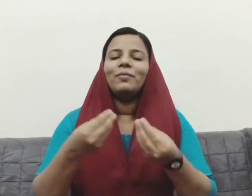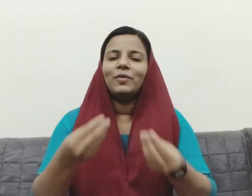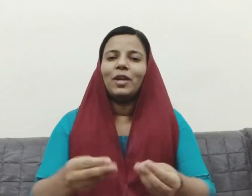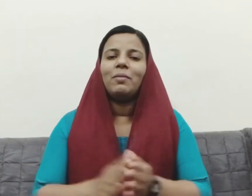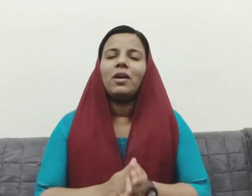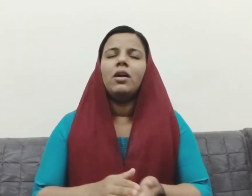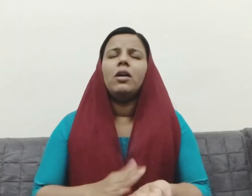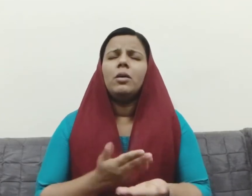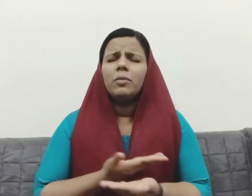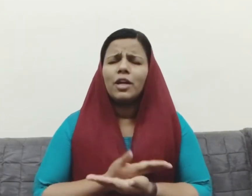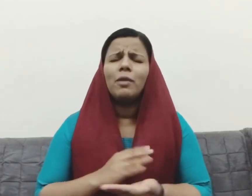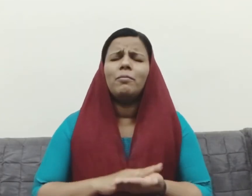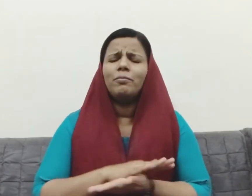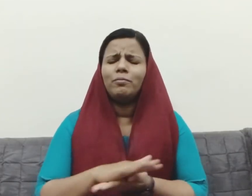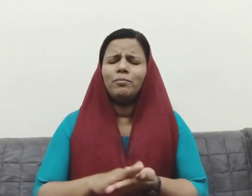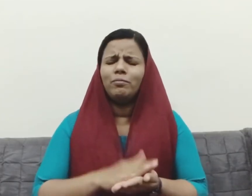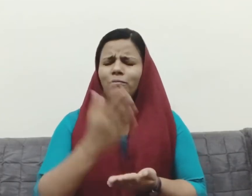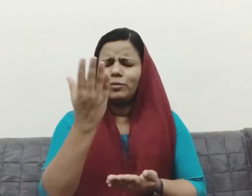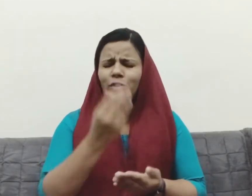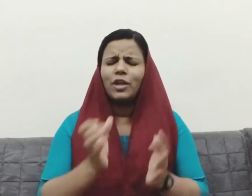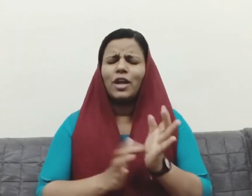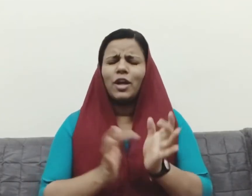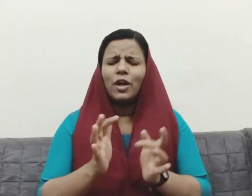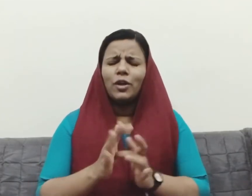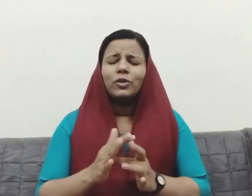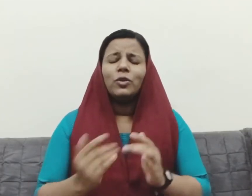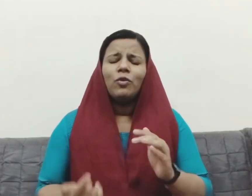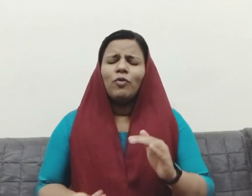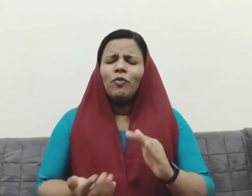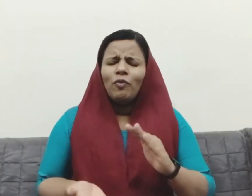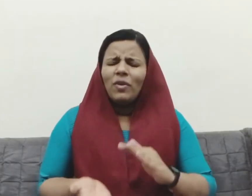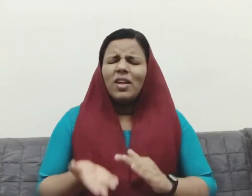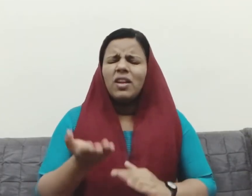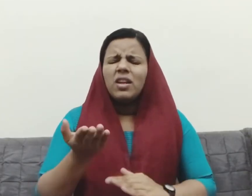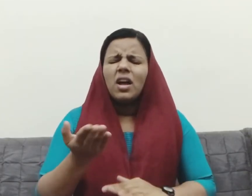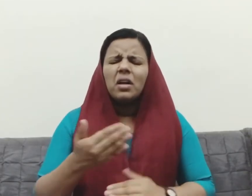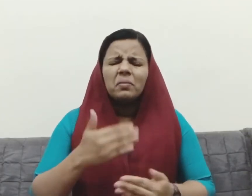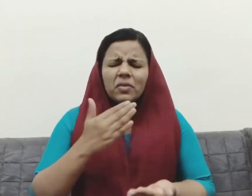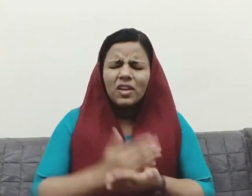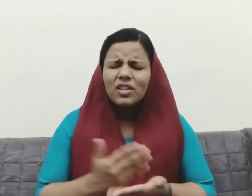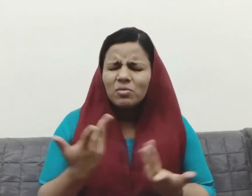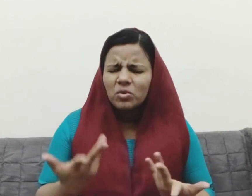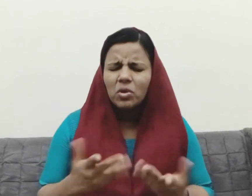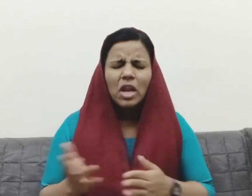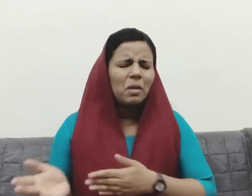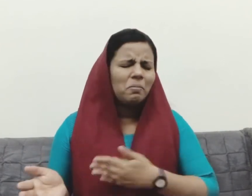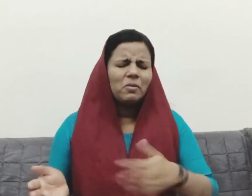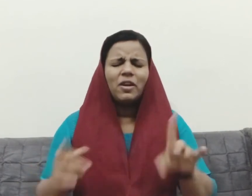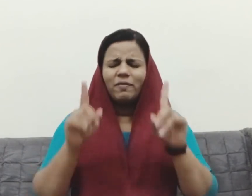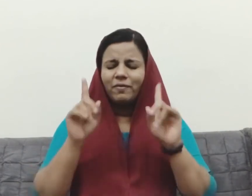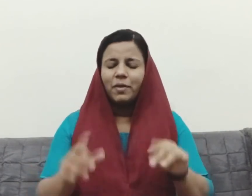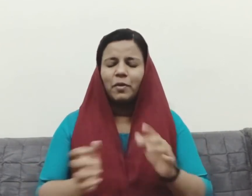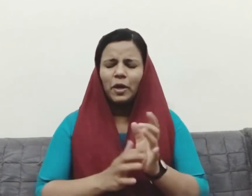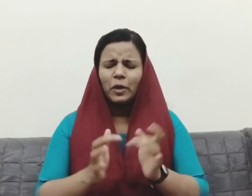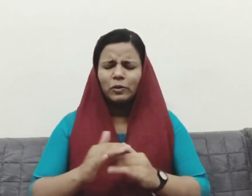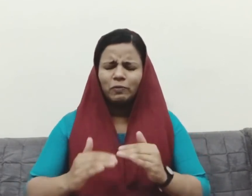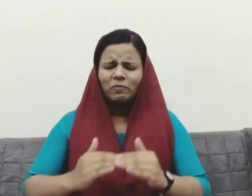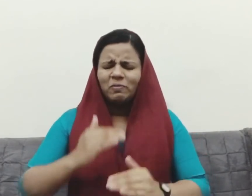സഹായിക്കും. പ്രിയ പരിശുദ്ധാത്മാവേ, ഞങ്ങളിൽ ക്രിസ്തു വളരുവാൻ തടസ്സമായി നിൽക്കുന്നതെല്ലാം മാറിപ്പോട്ടെ. ക്രിസ്തു വളർന്ന് പുറത്തു